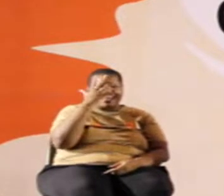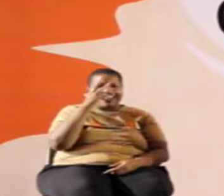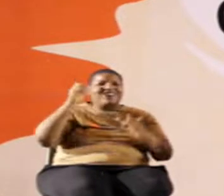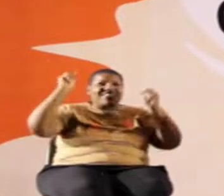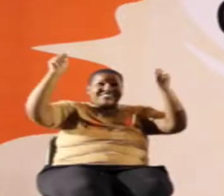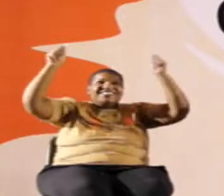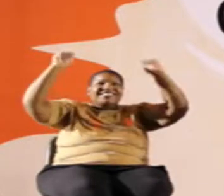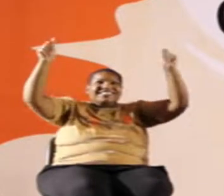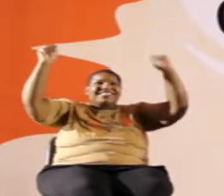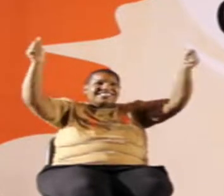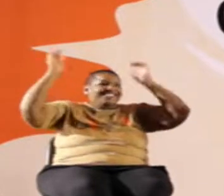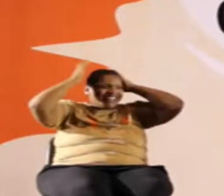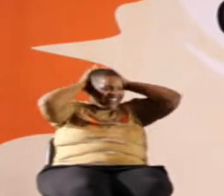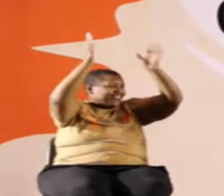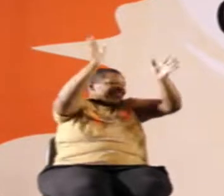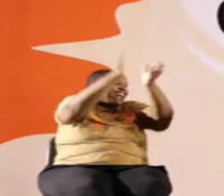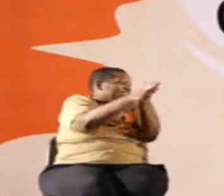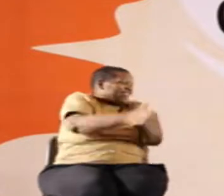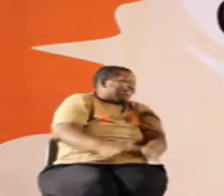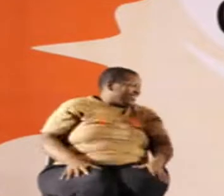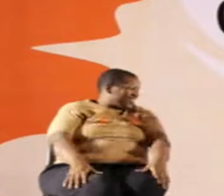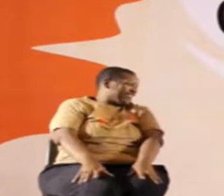né?